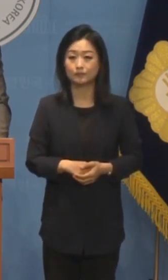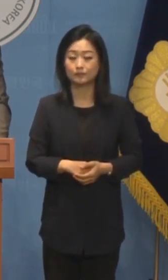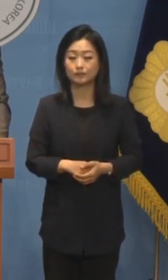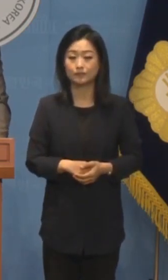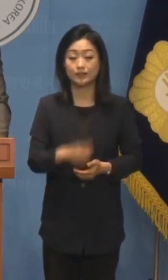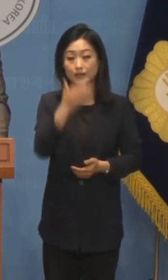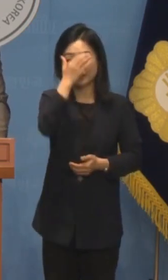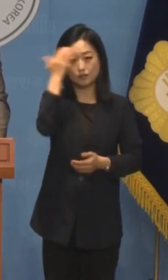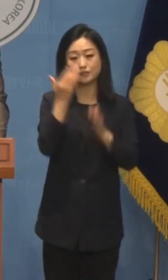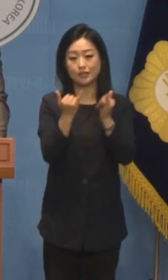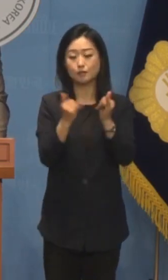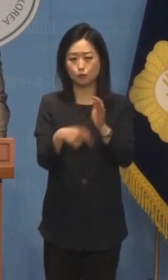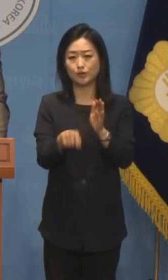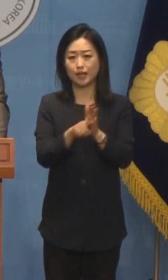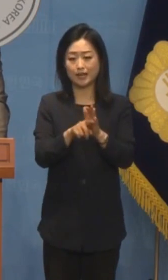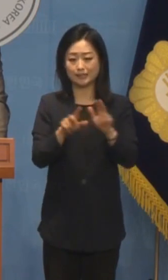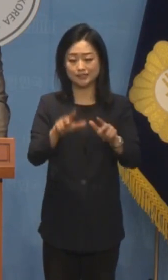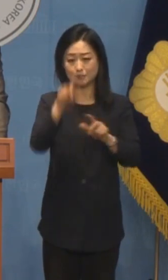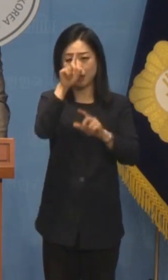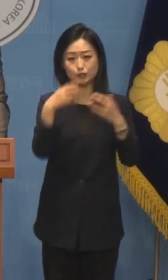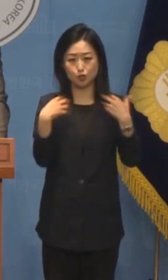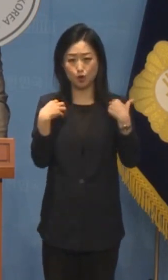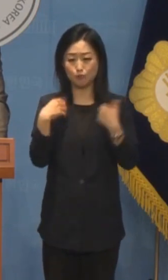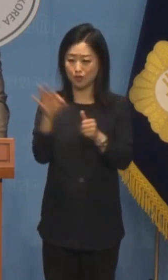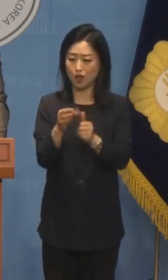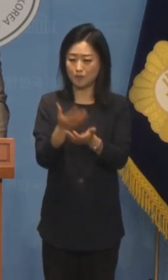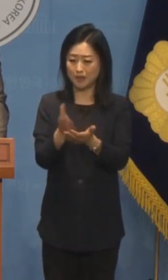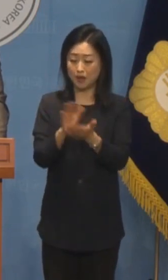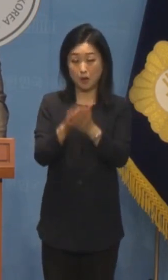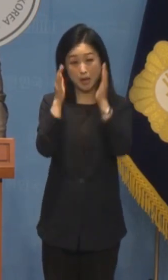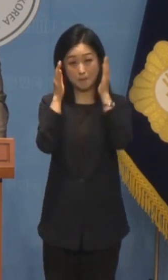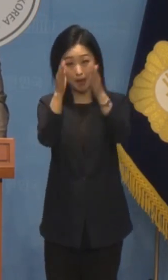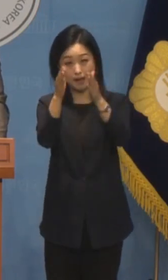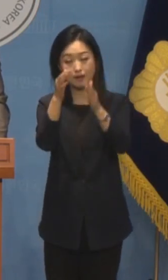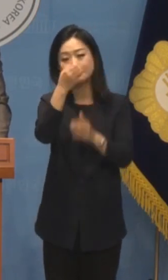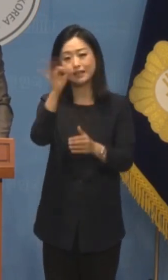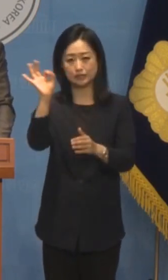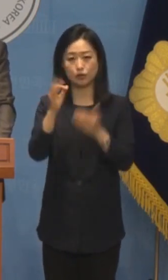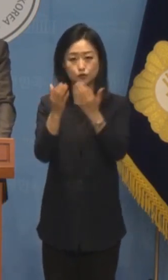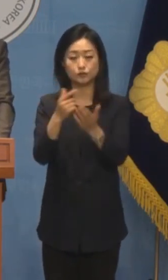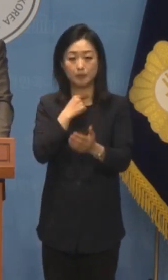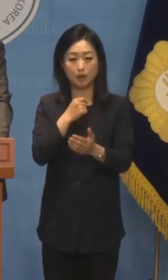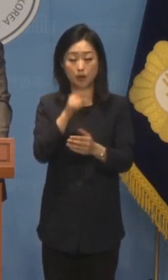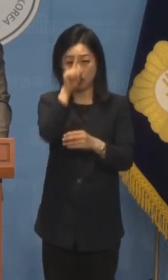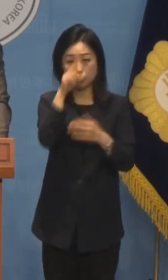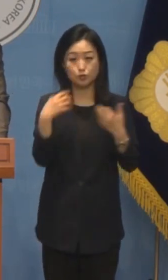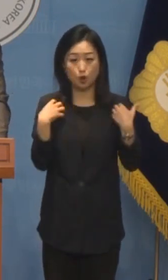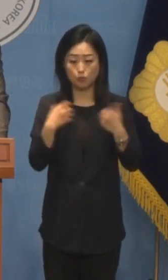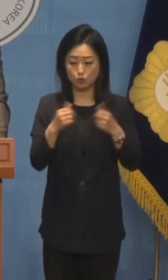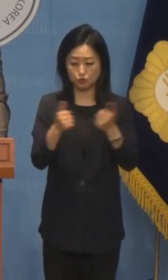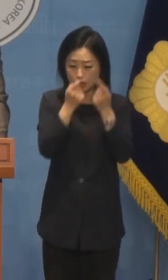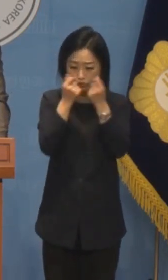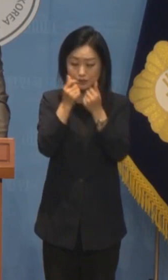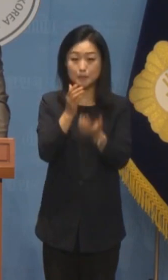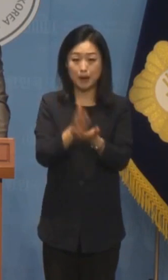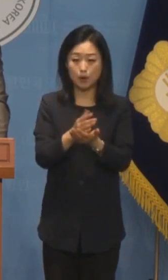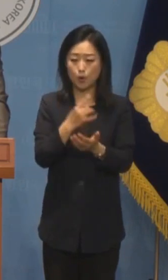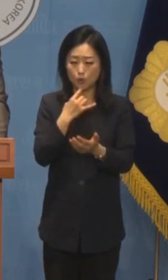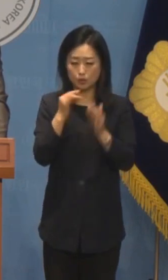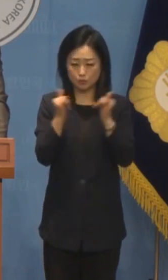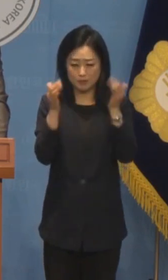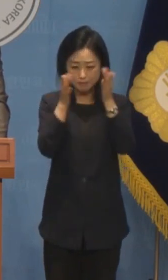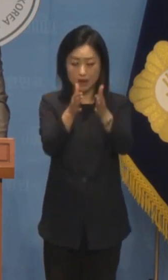그나마 청년들을 위한 현 정부의 연금 개혁안의 방향성을 찬성합니다. 정부는 국회 눈치 보지 말고 오직